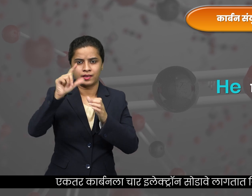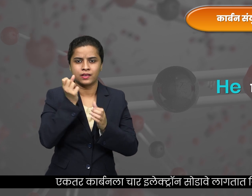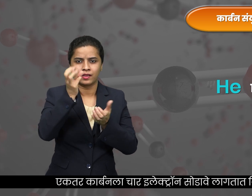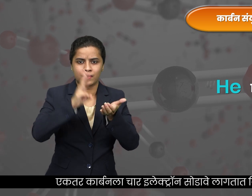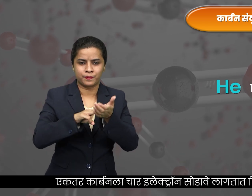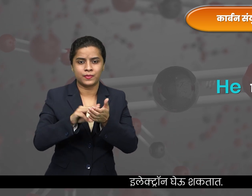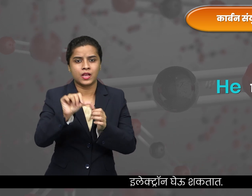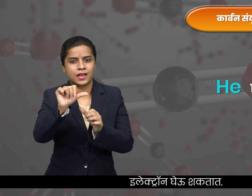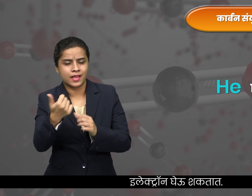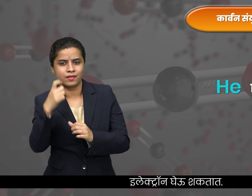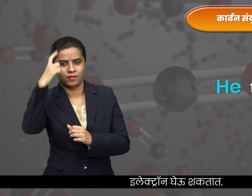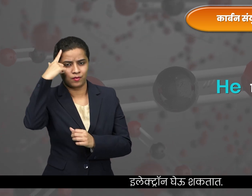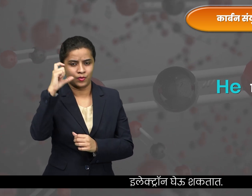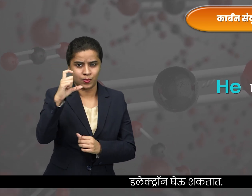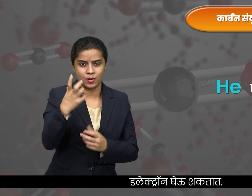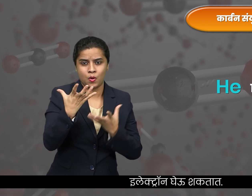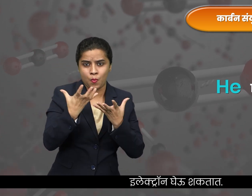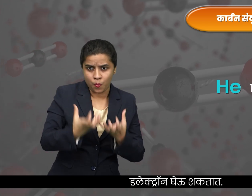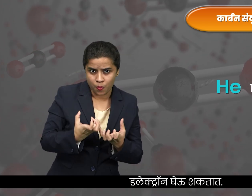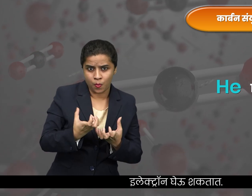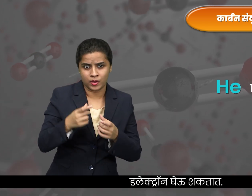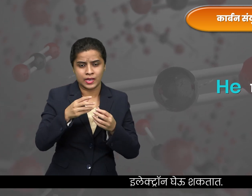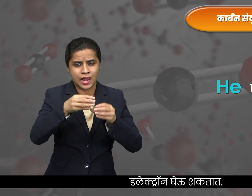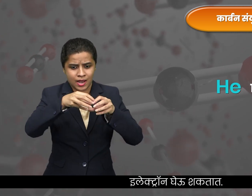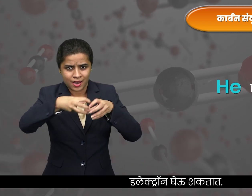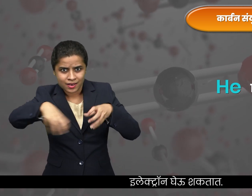लागतात किंवा ते 4 इलेक्ट्रॉन घेऊ शकतात.